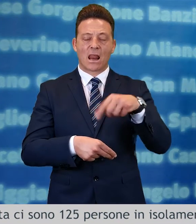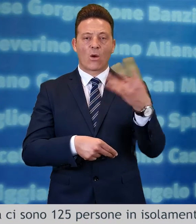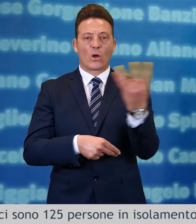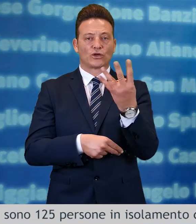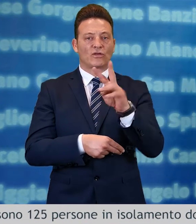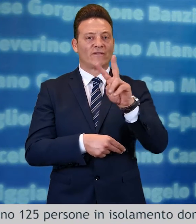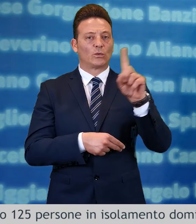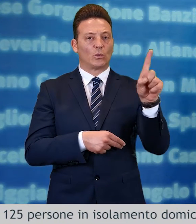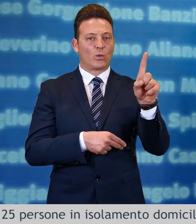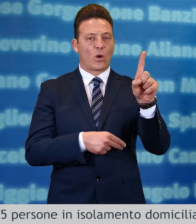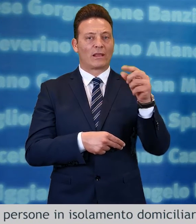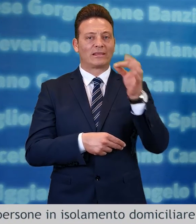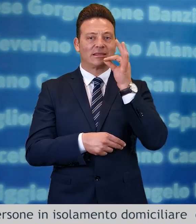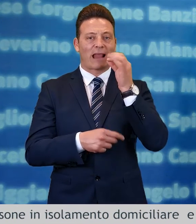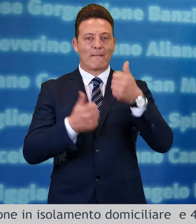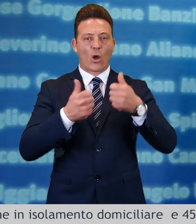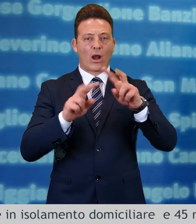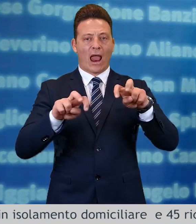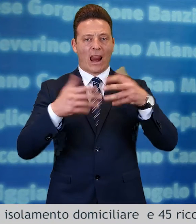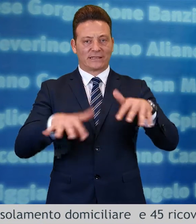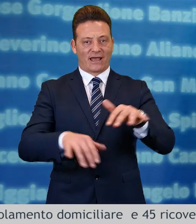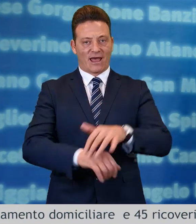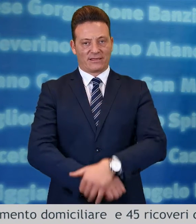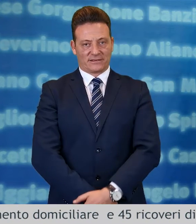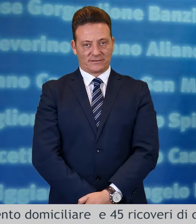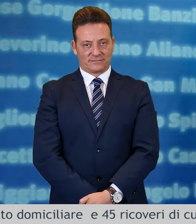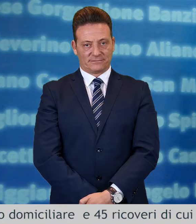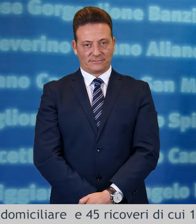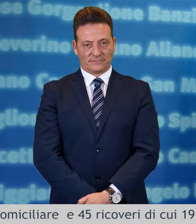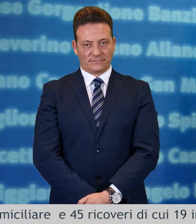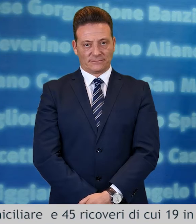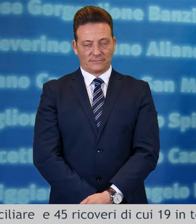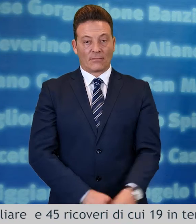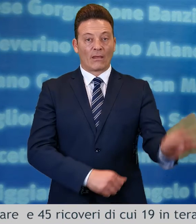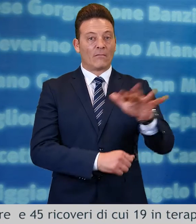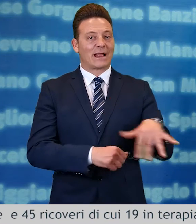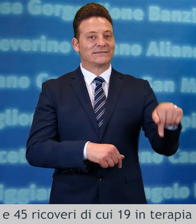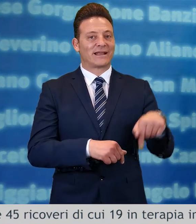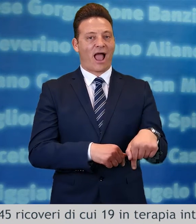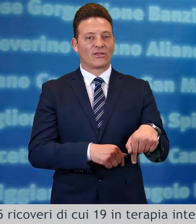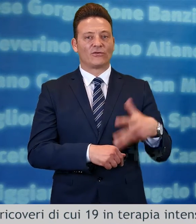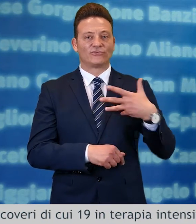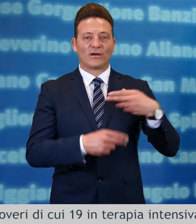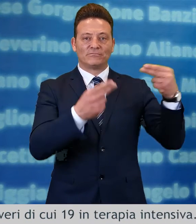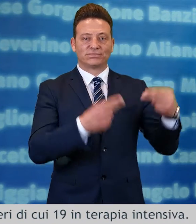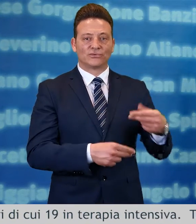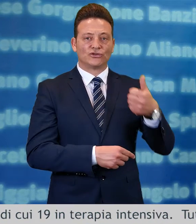1.421 tamponi analizzati in basilicata ci sono 125